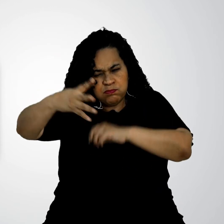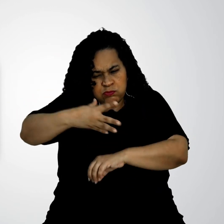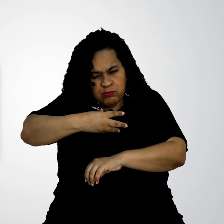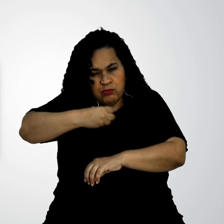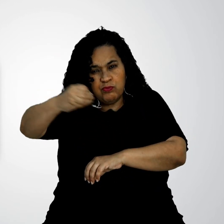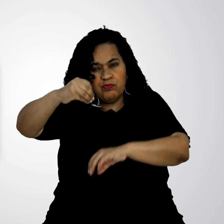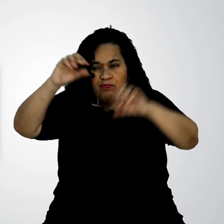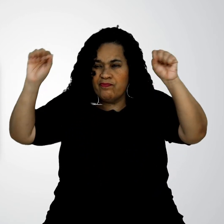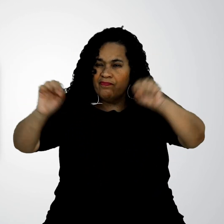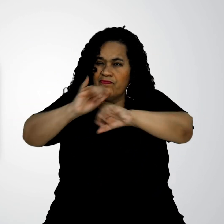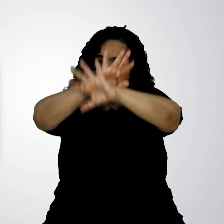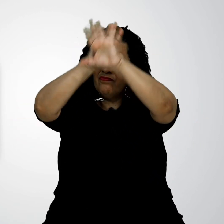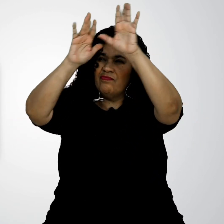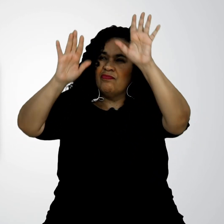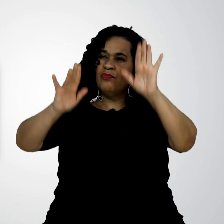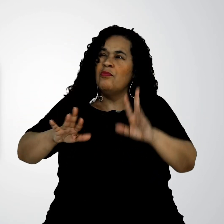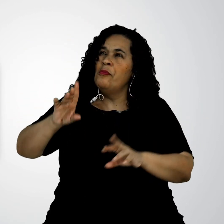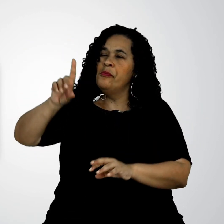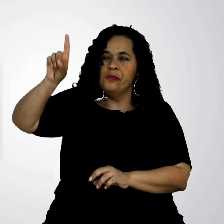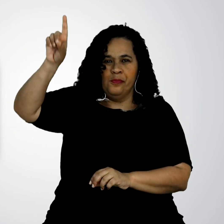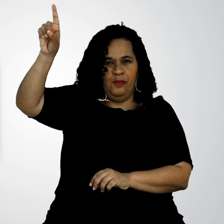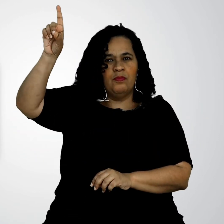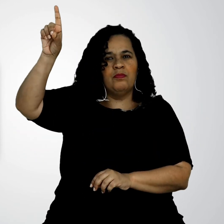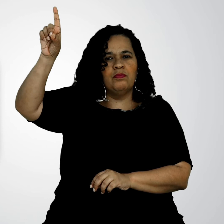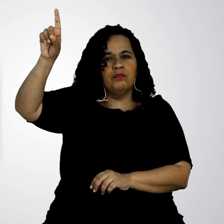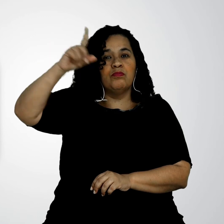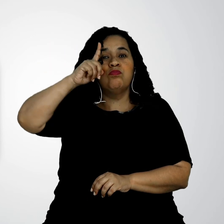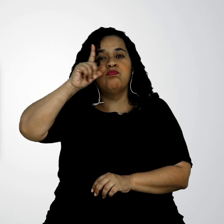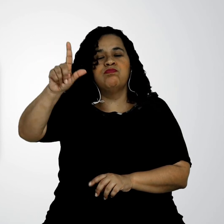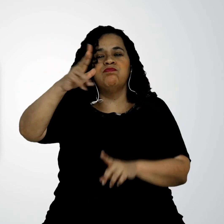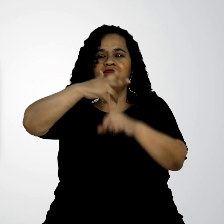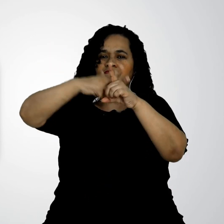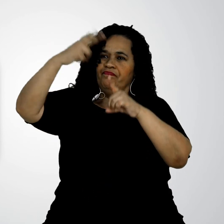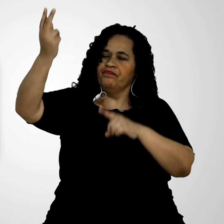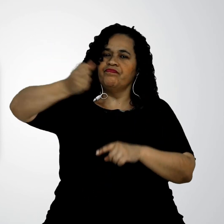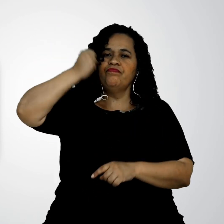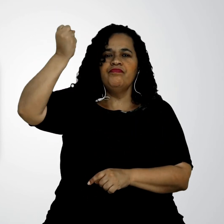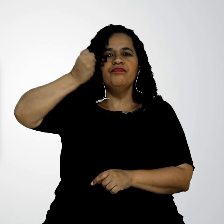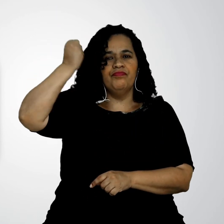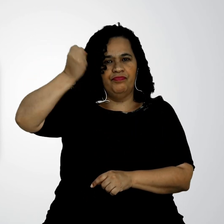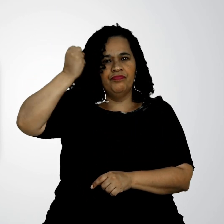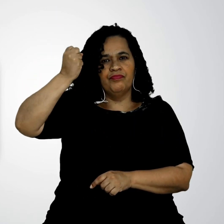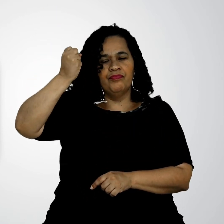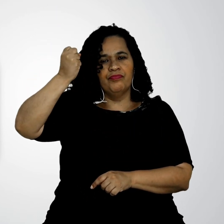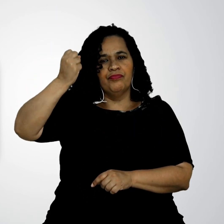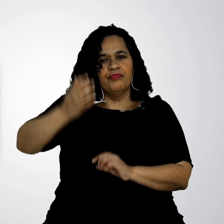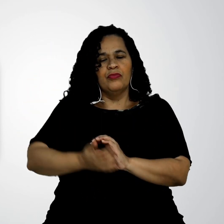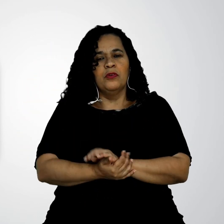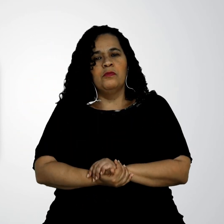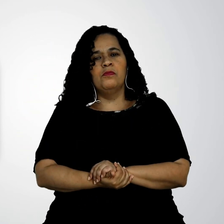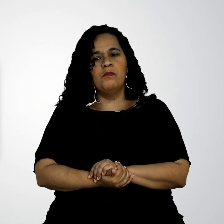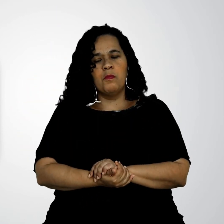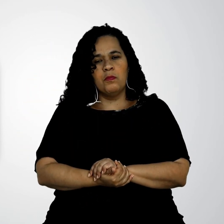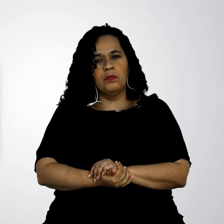a organização familiar é capaz de vencer essas desordens dos tempos que nós estamos vivendo. Então, eu